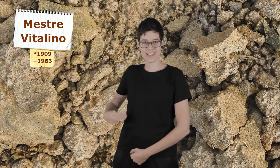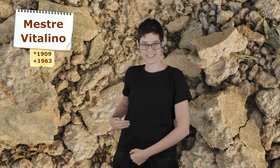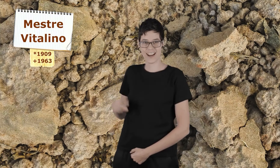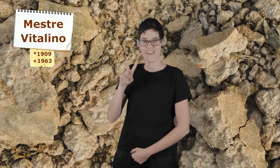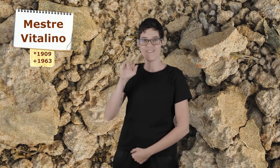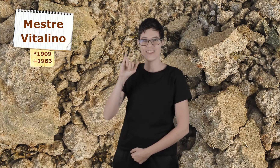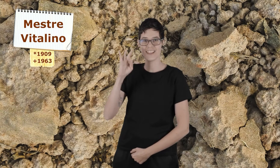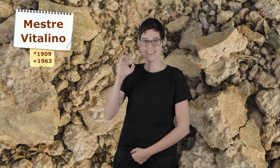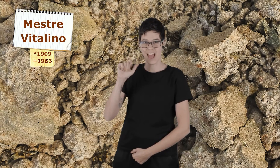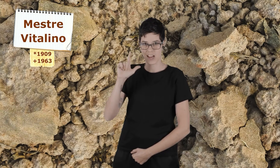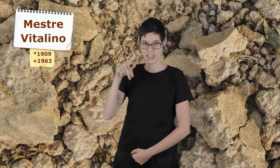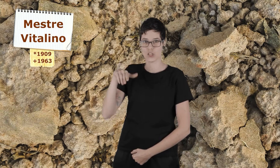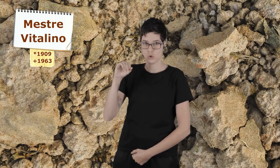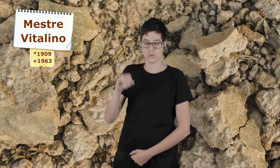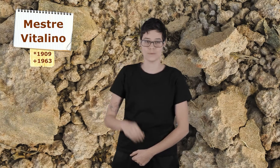Mestre Vitalino.